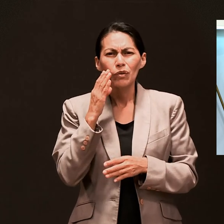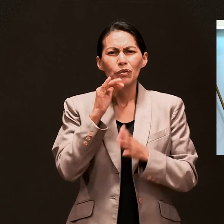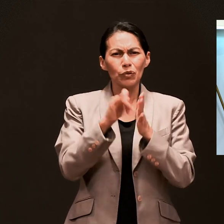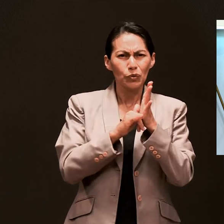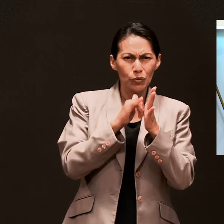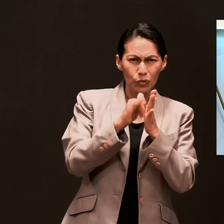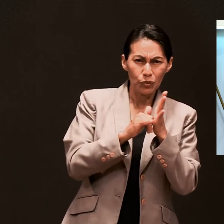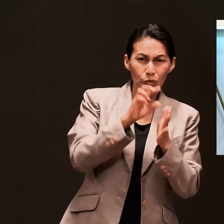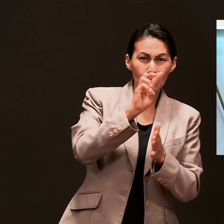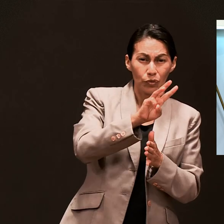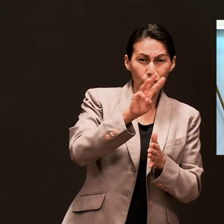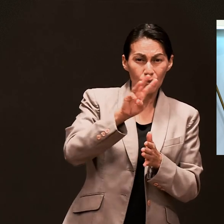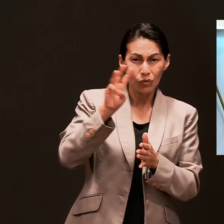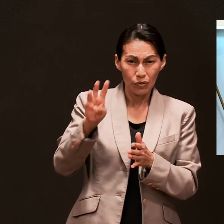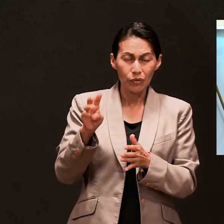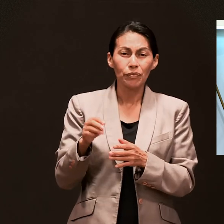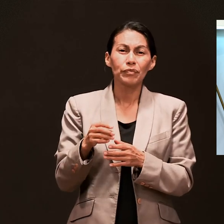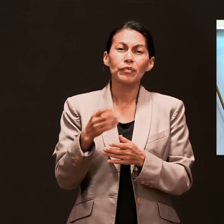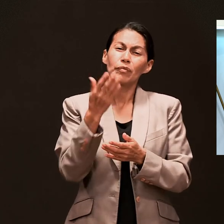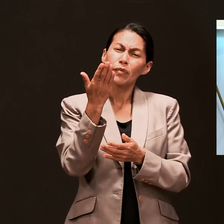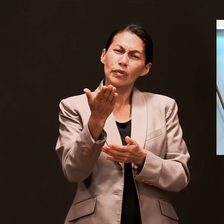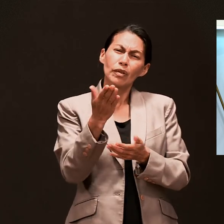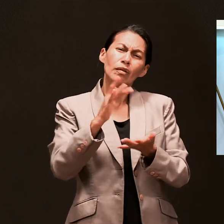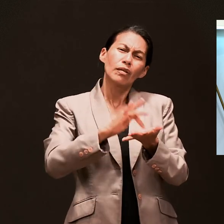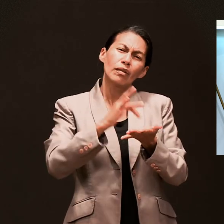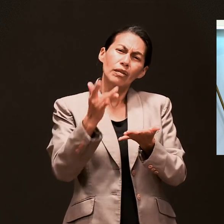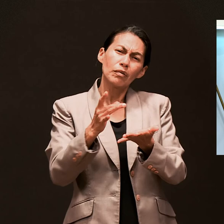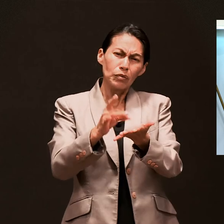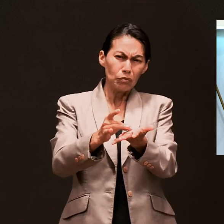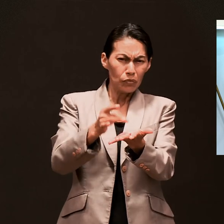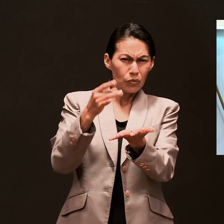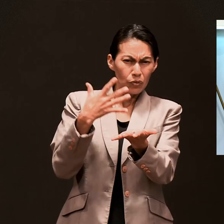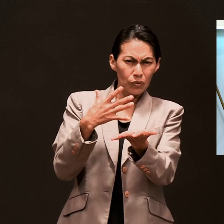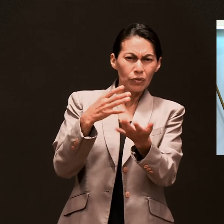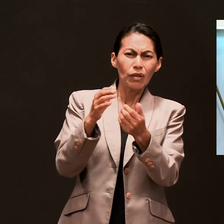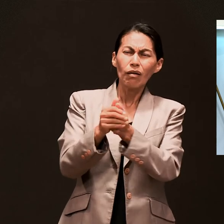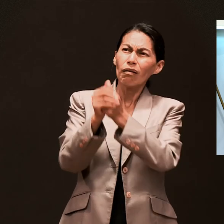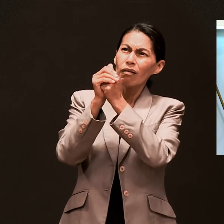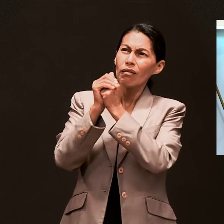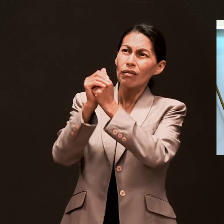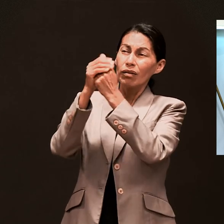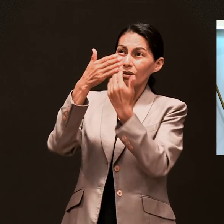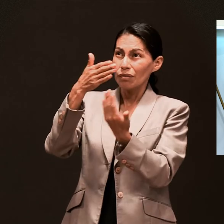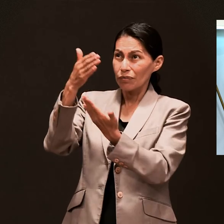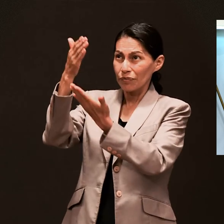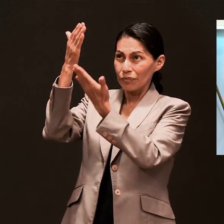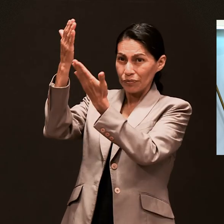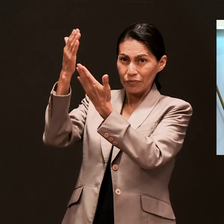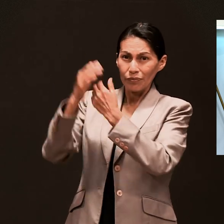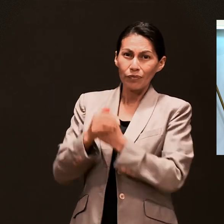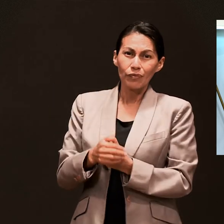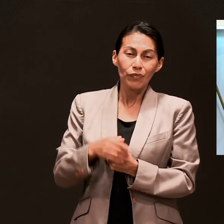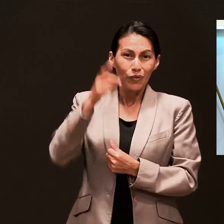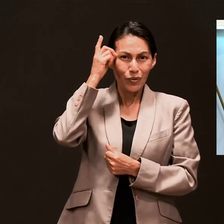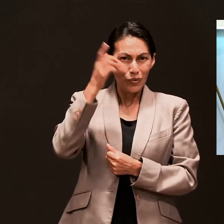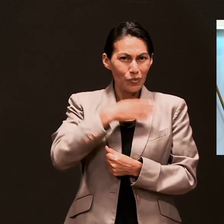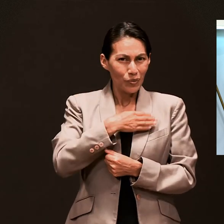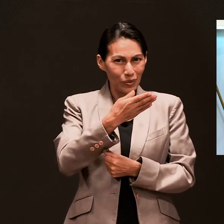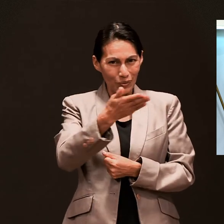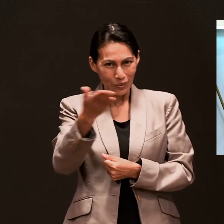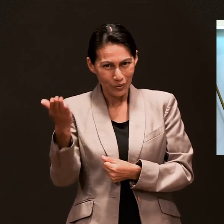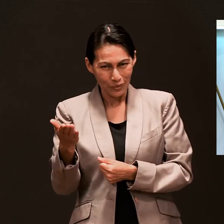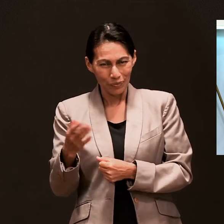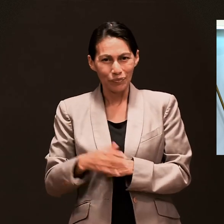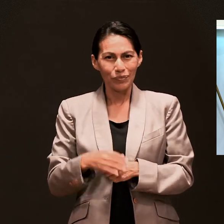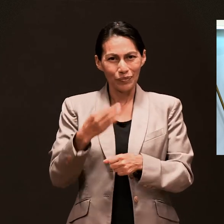en pantalla y también sus agradecimientos sus alabanzas porque Dios ha sido muy bueno